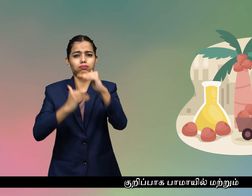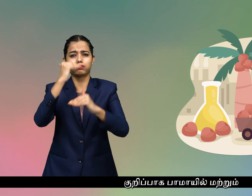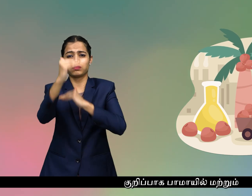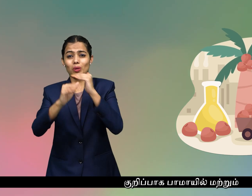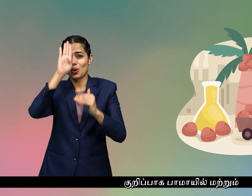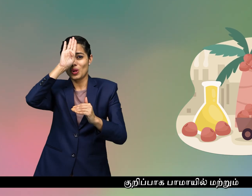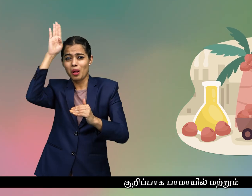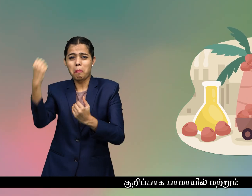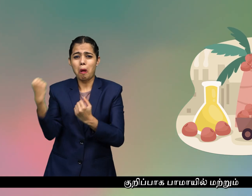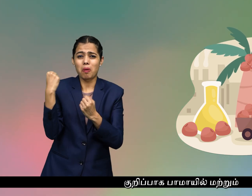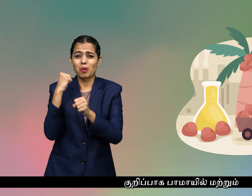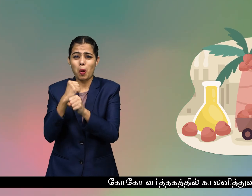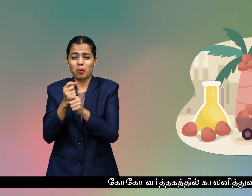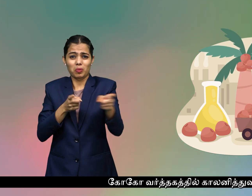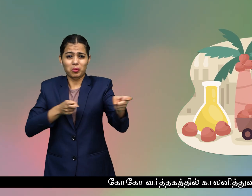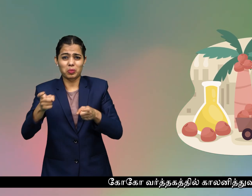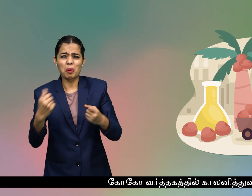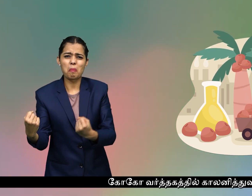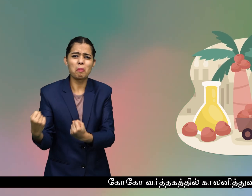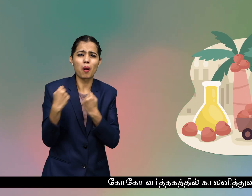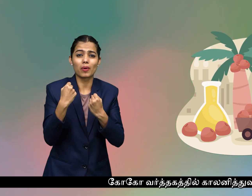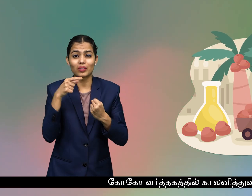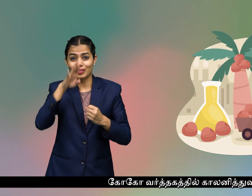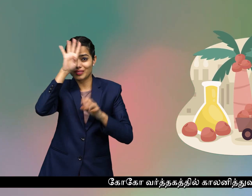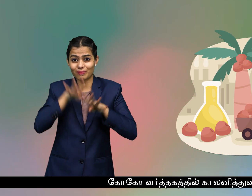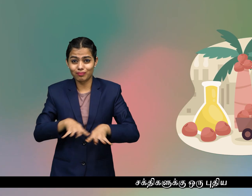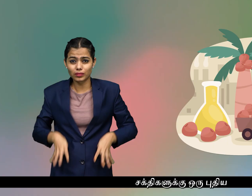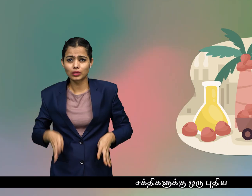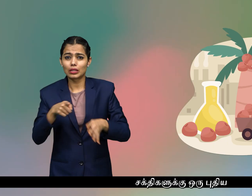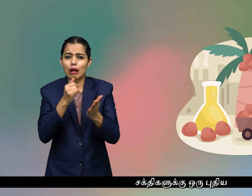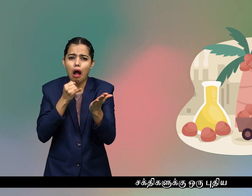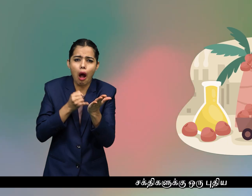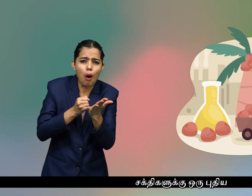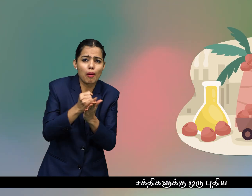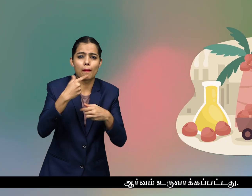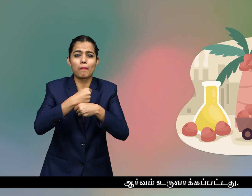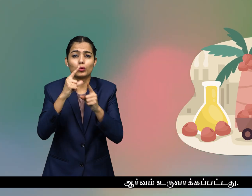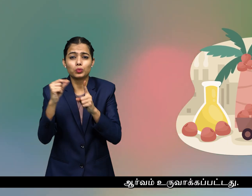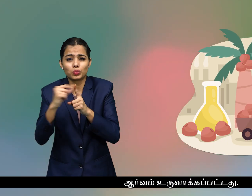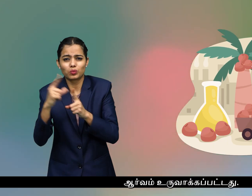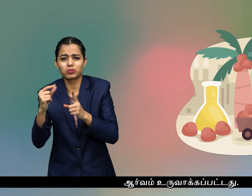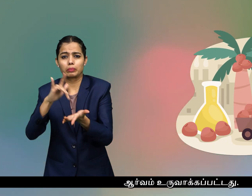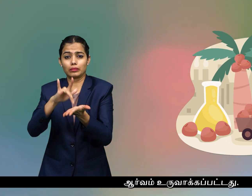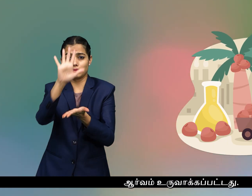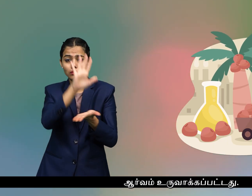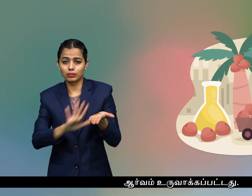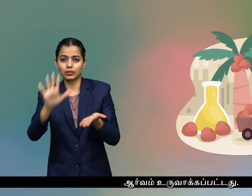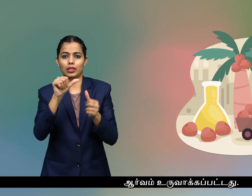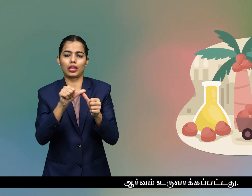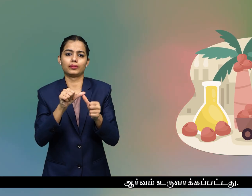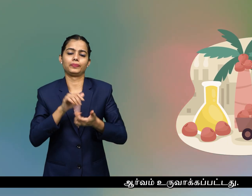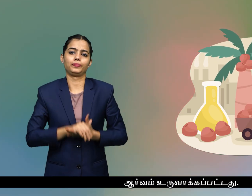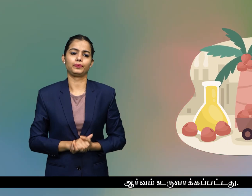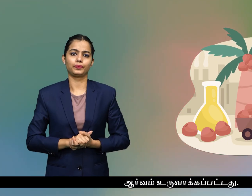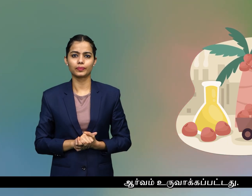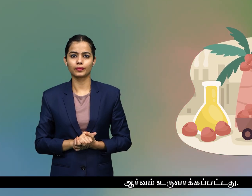குறிப்பாக பாமாயில் மற்றும் கோகோ வர்க்கத்தில் காலனித்துவ சக்திகளுக்கு ஒரு புதிய ஆர்வம் உருவாக்கப்பட்டது.